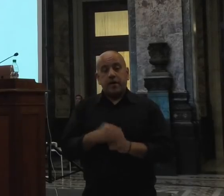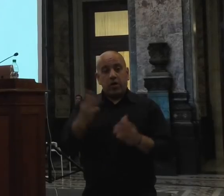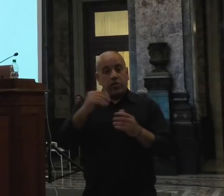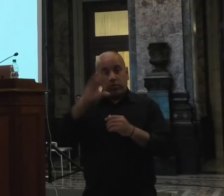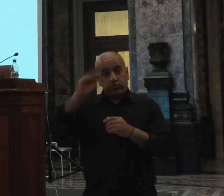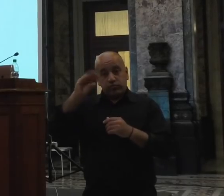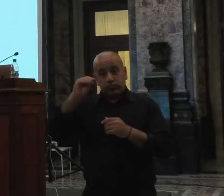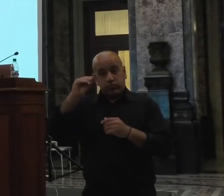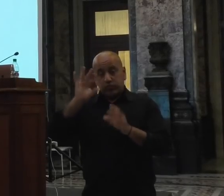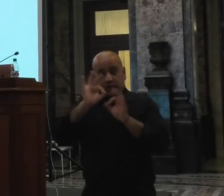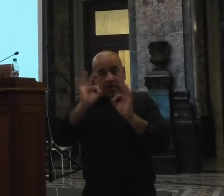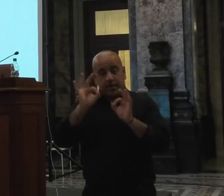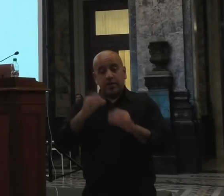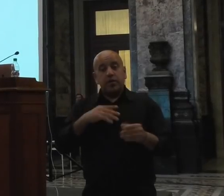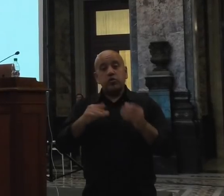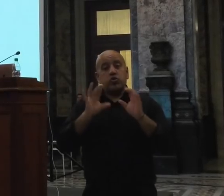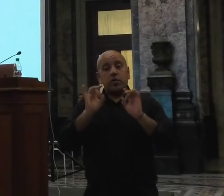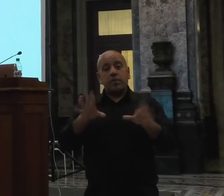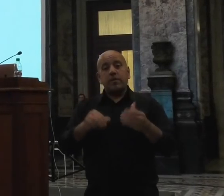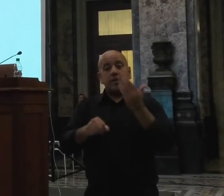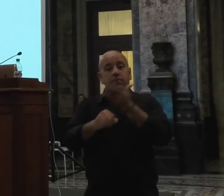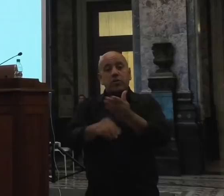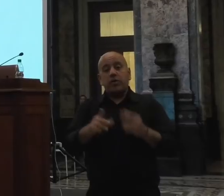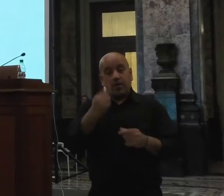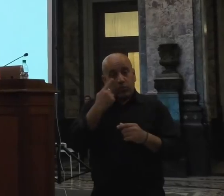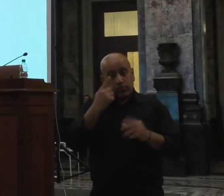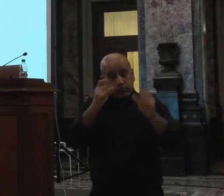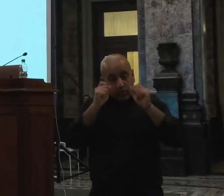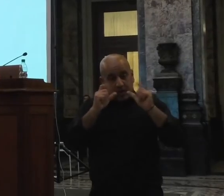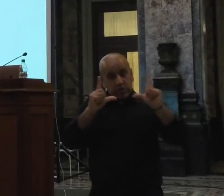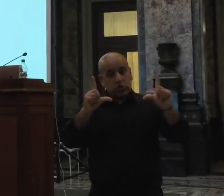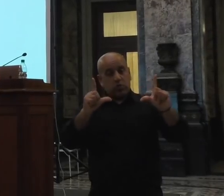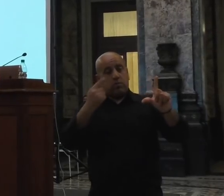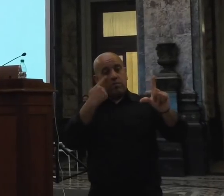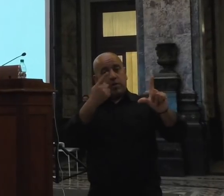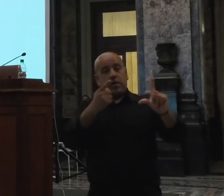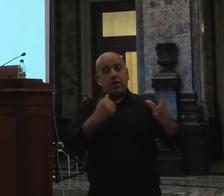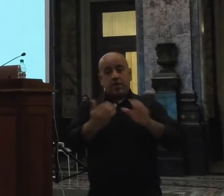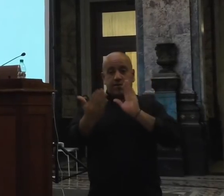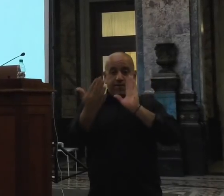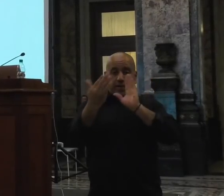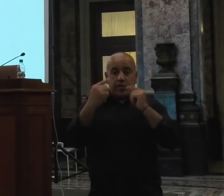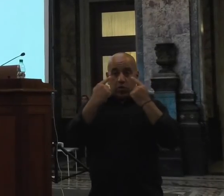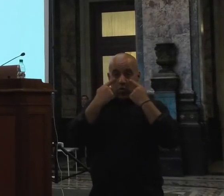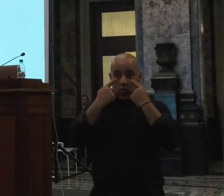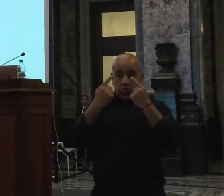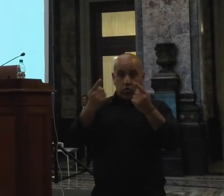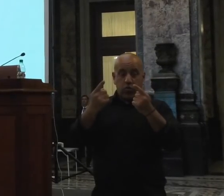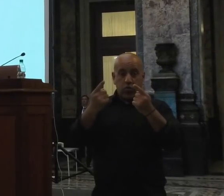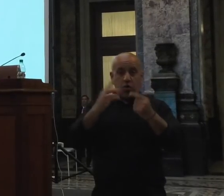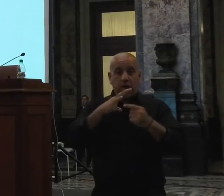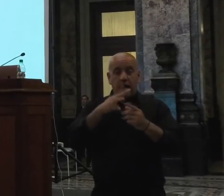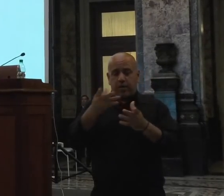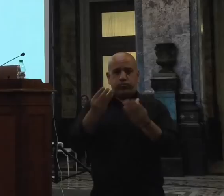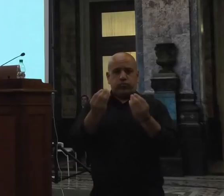titilando, nada va a estar flashando. Simplemente les voy a pedir que miren con mucha atención y enfrente de sus ojos, sin titilar nada, van a pasar